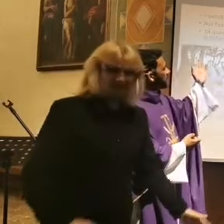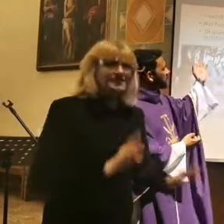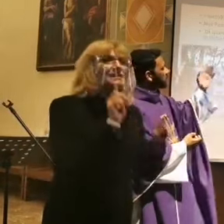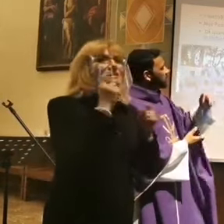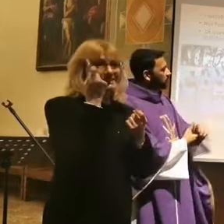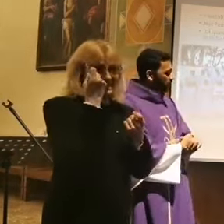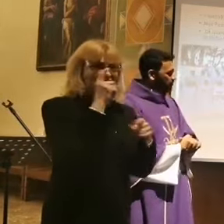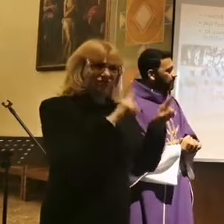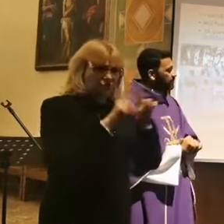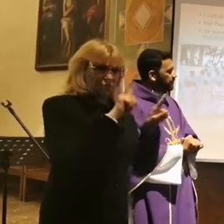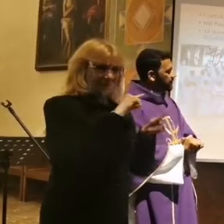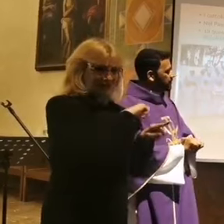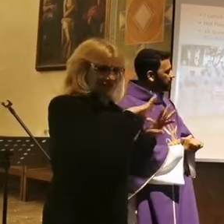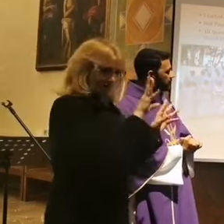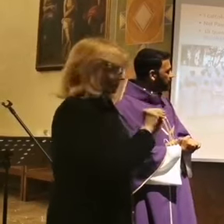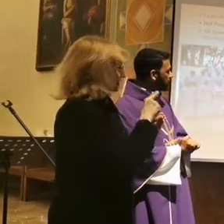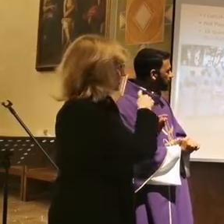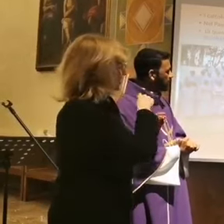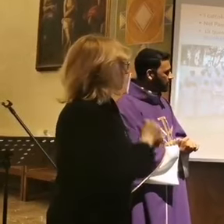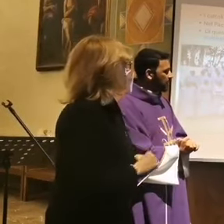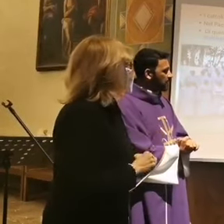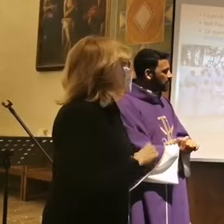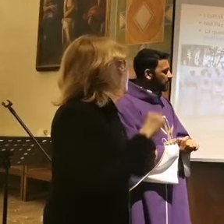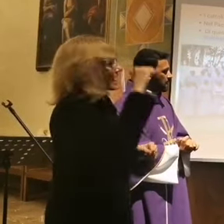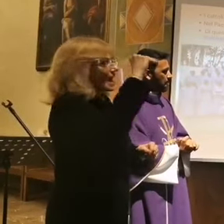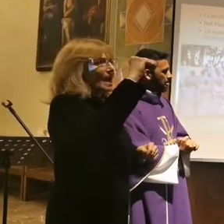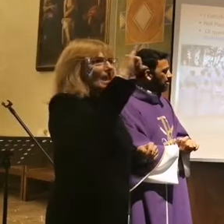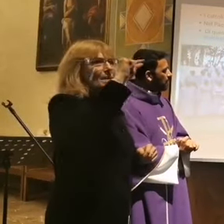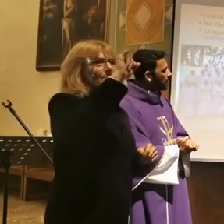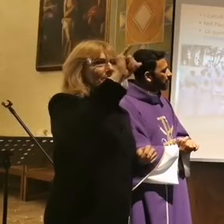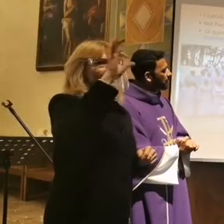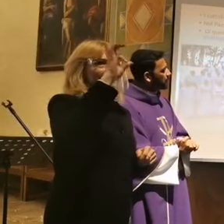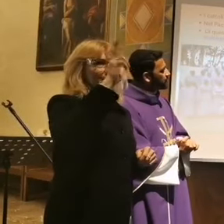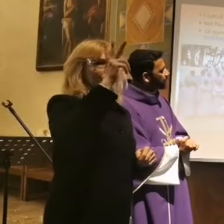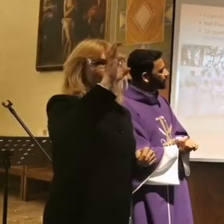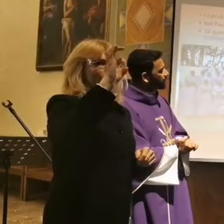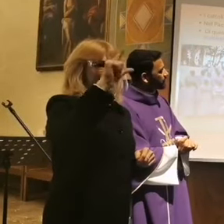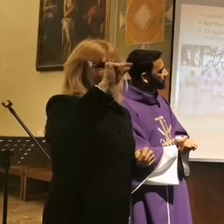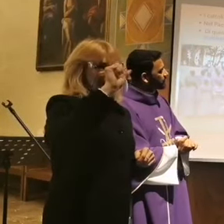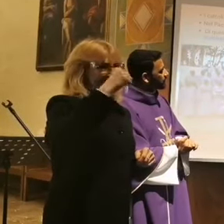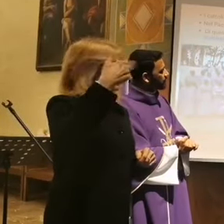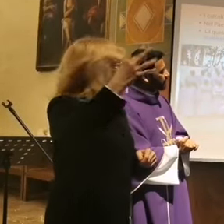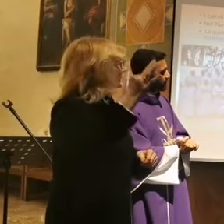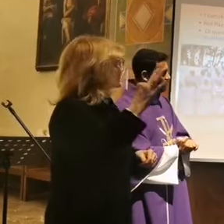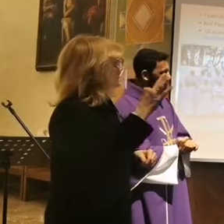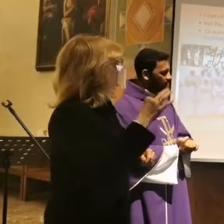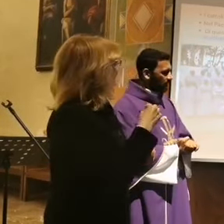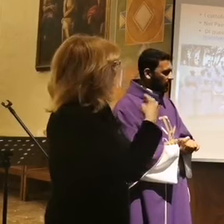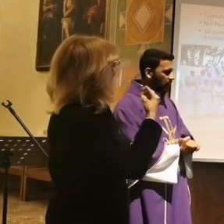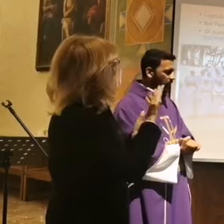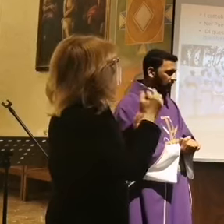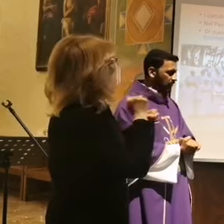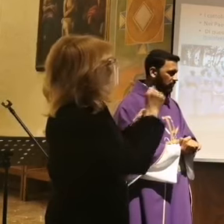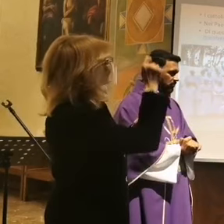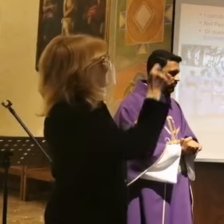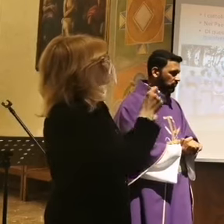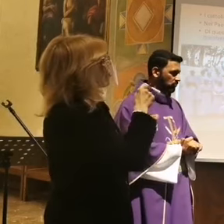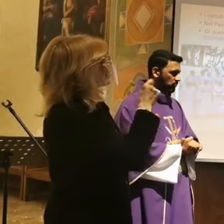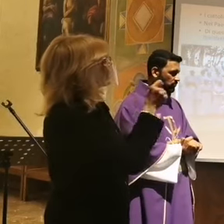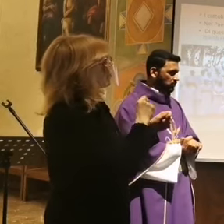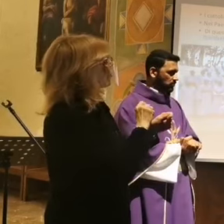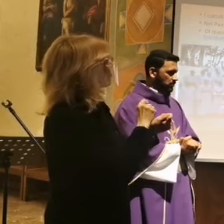To jest episkopat, katolików jest 17 milionów i katolików z całą Indii to